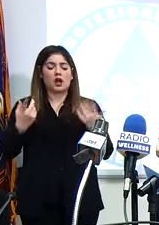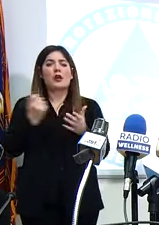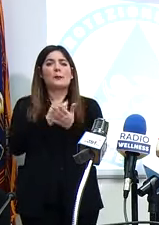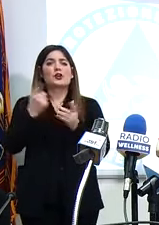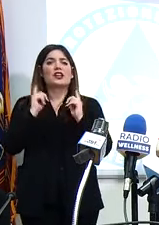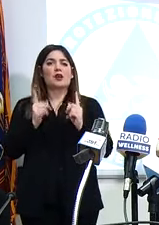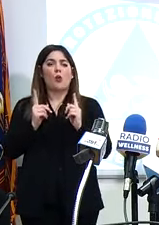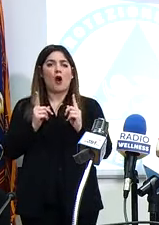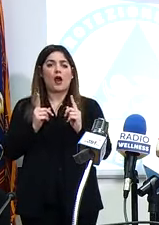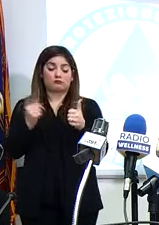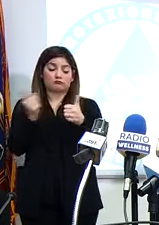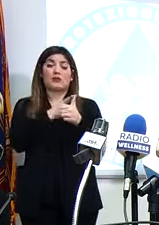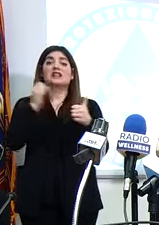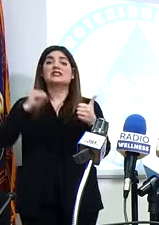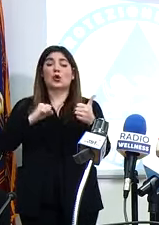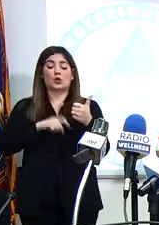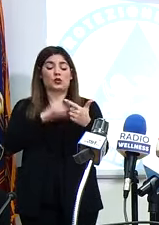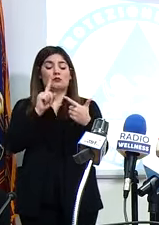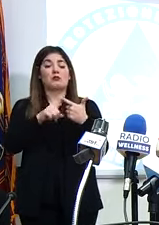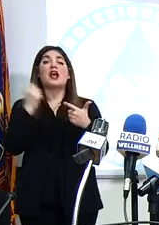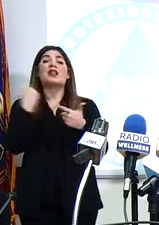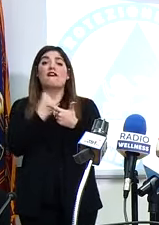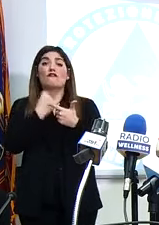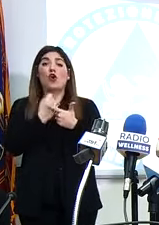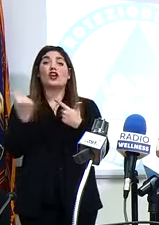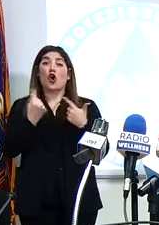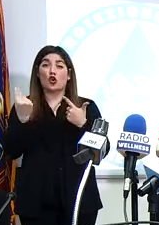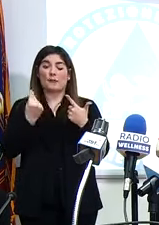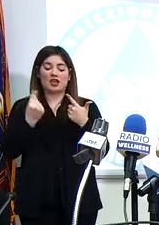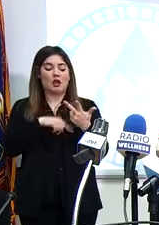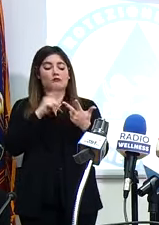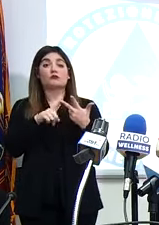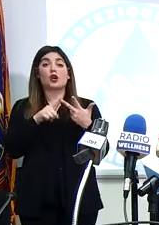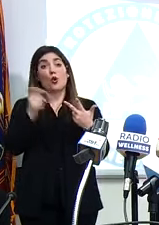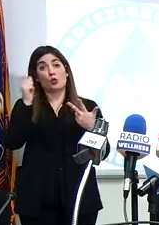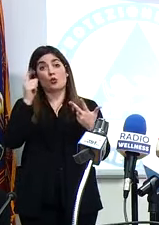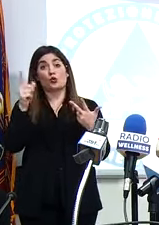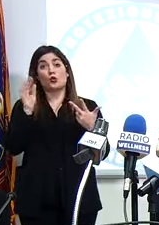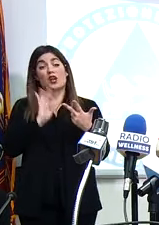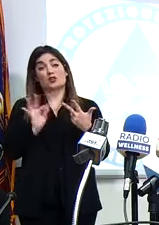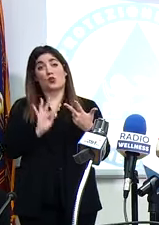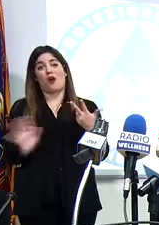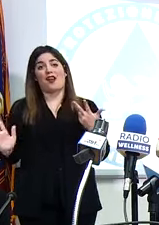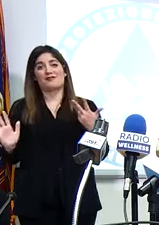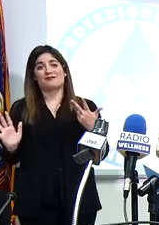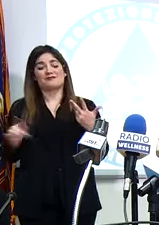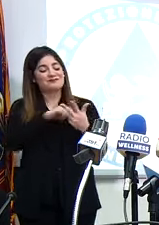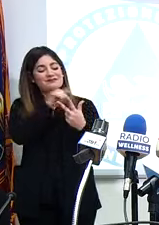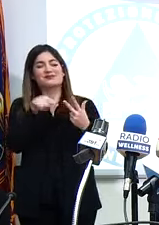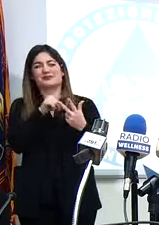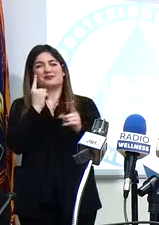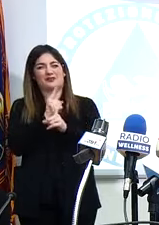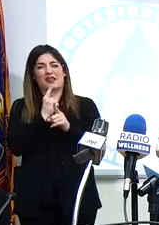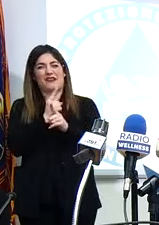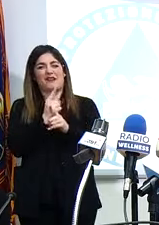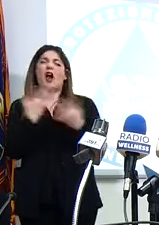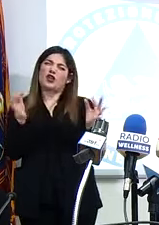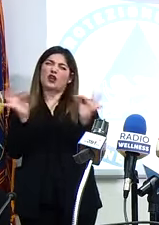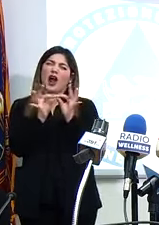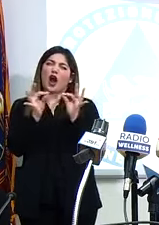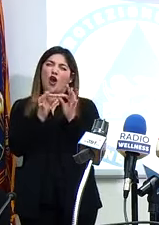lavoro, economia, perché e cultura e scuola. Ecco che noi siamo. Quindi bisogna anche trovare un raccordo tra tutto